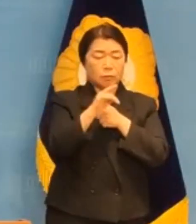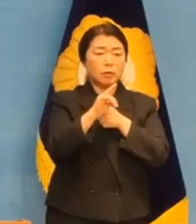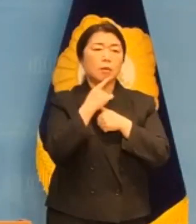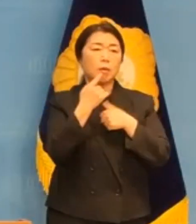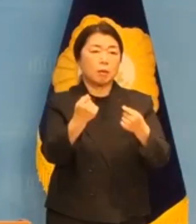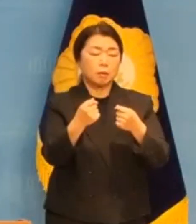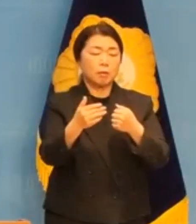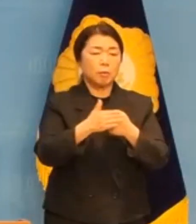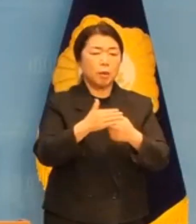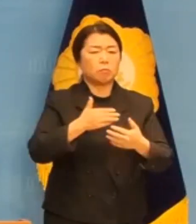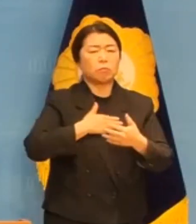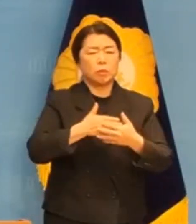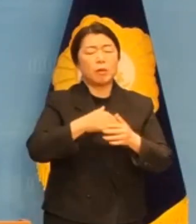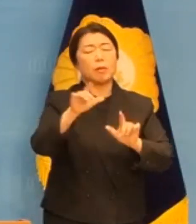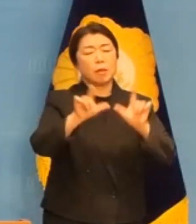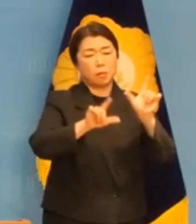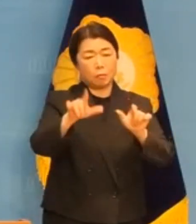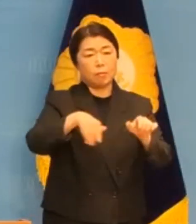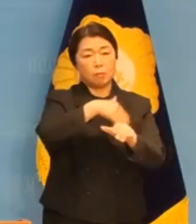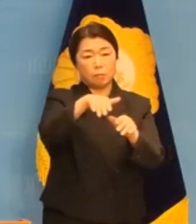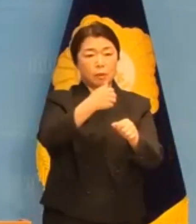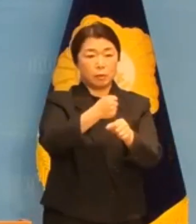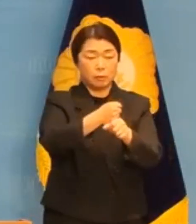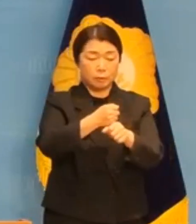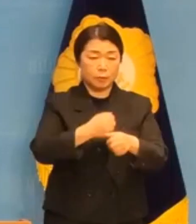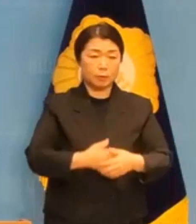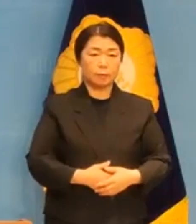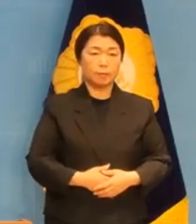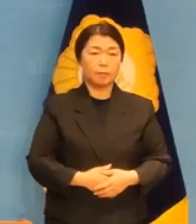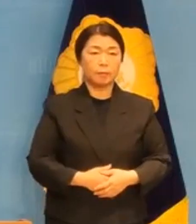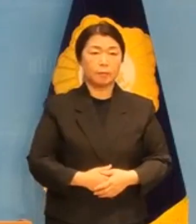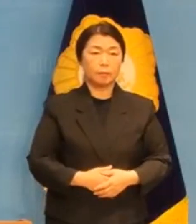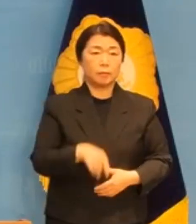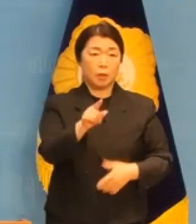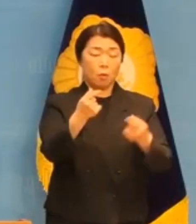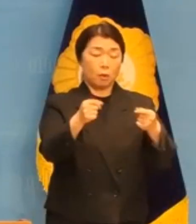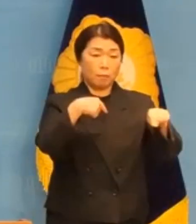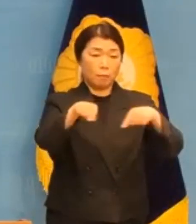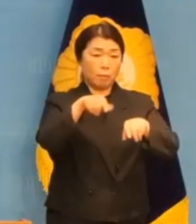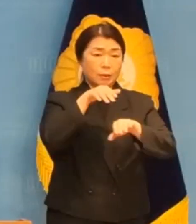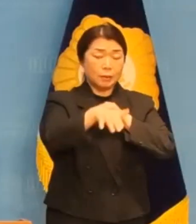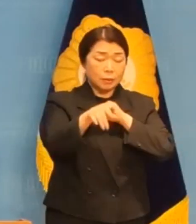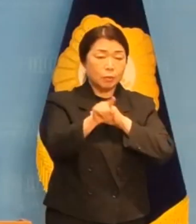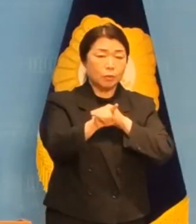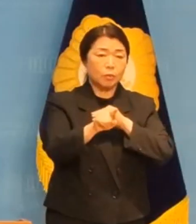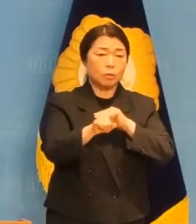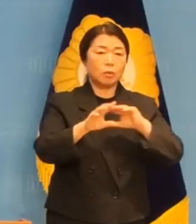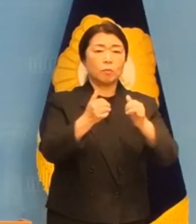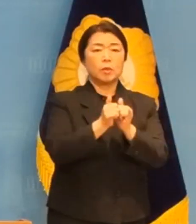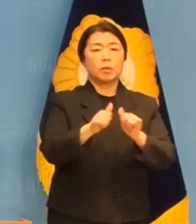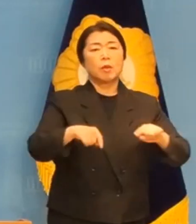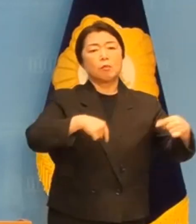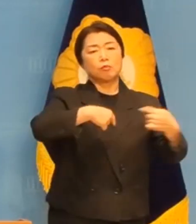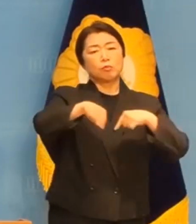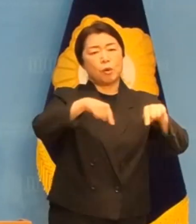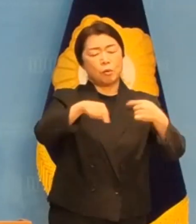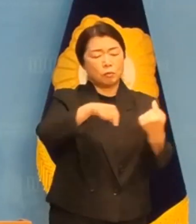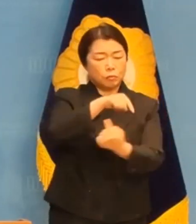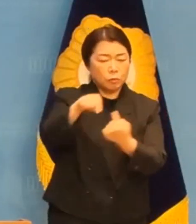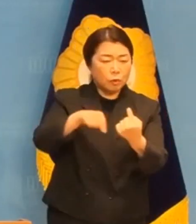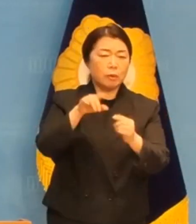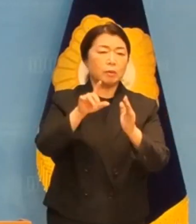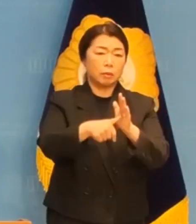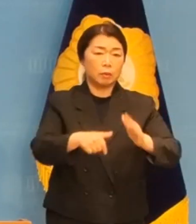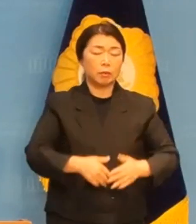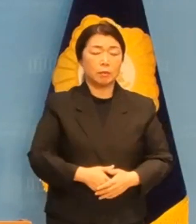확산시키고 있습니다. 이런 방식의 국정 운영은 민생 현안에 집중해야 할 공직자들의